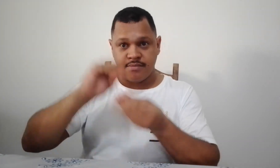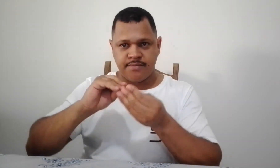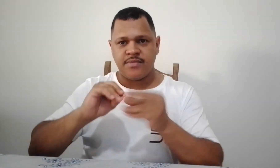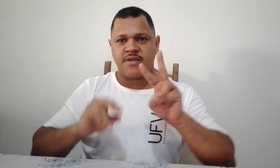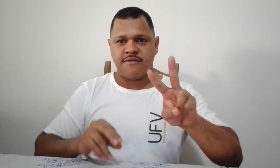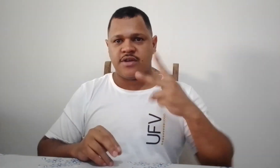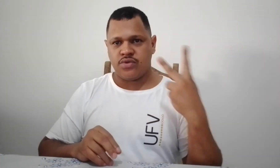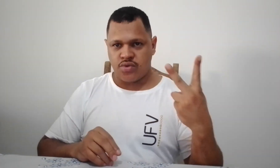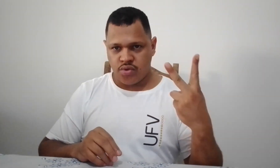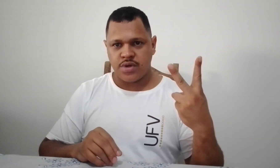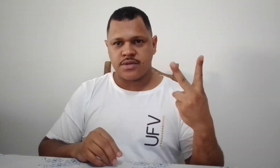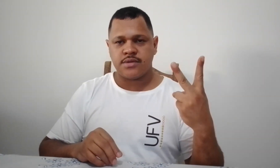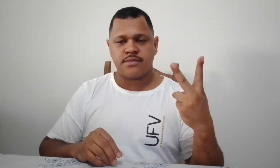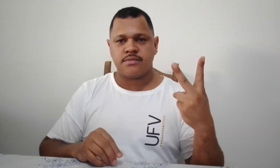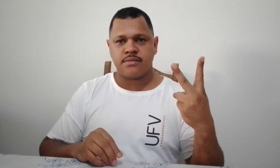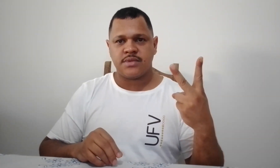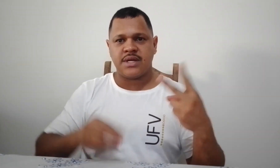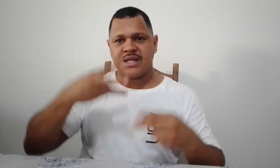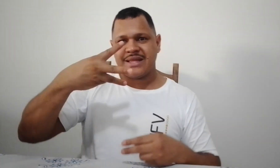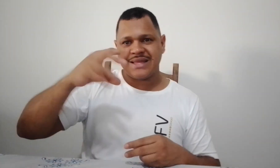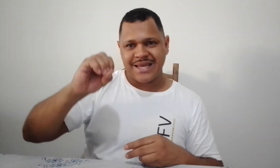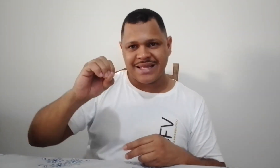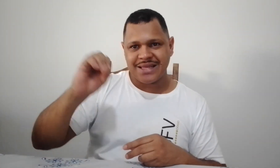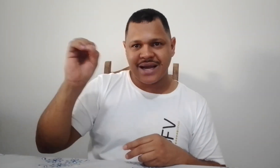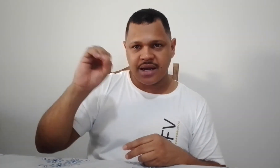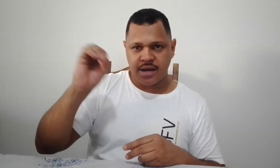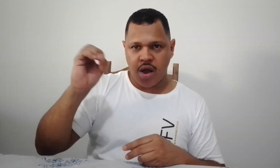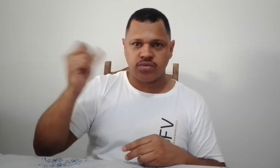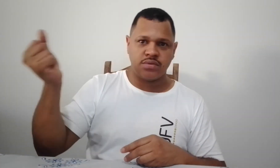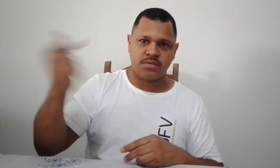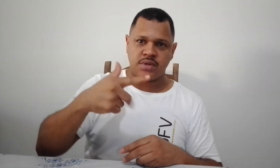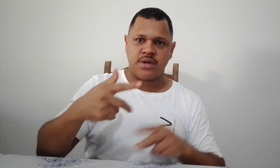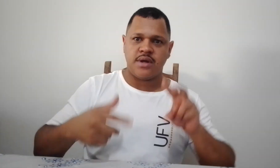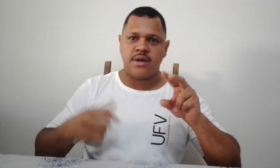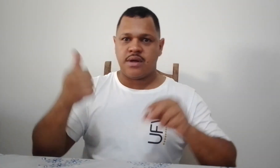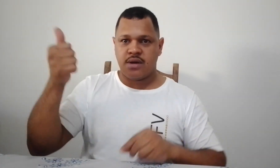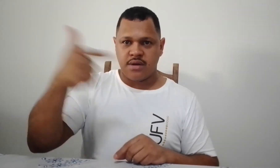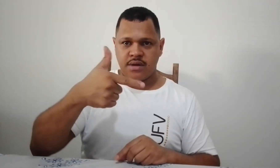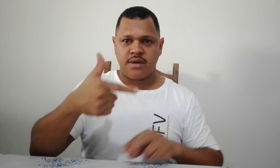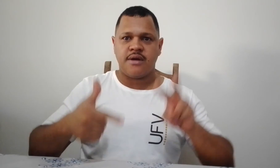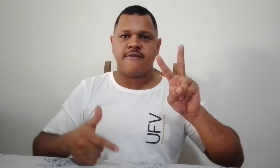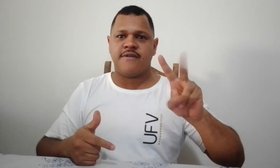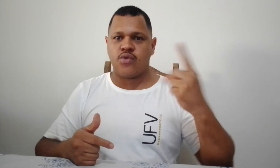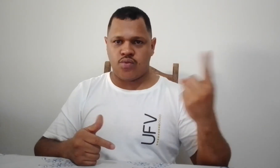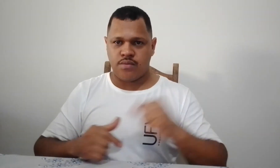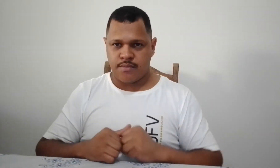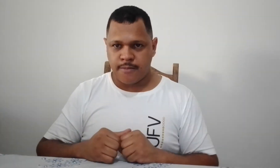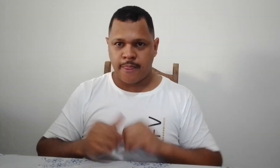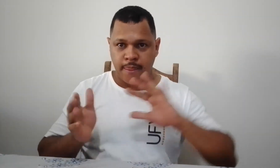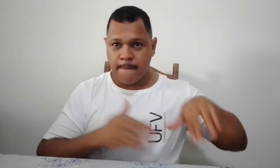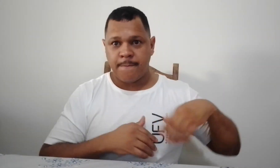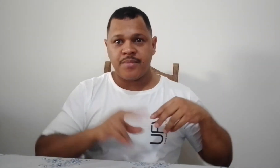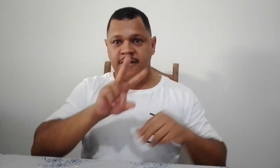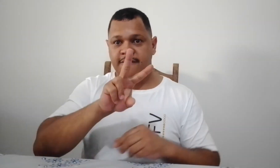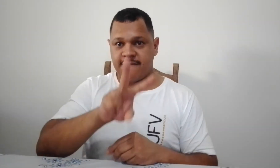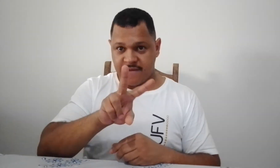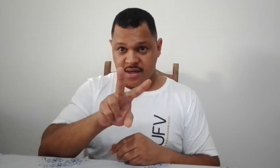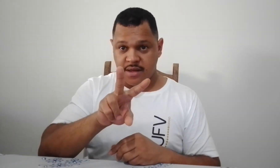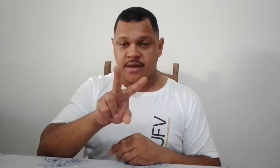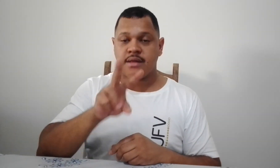está adiantado 30 graus em relação a V1. Φ de V3 em relação